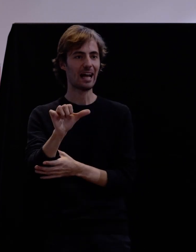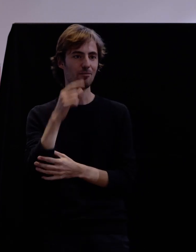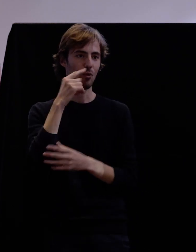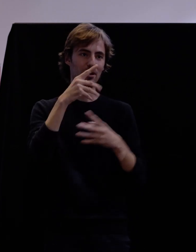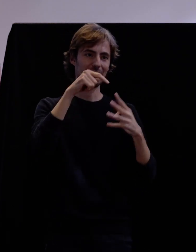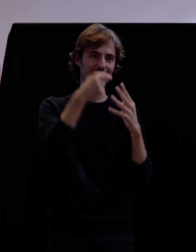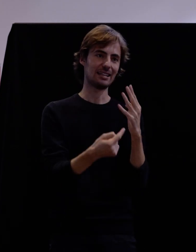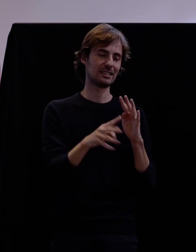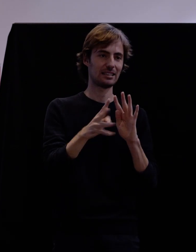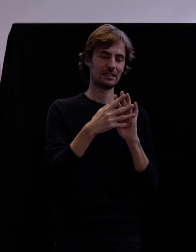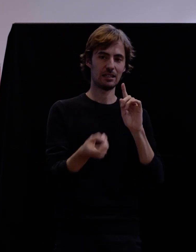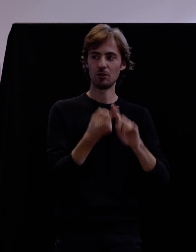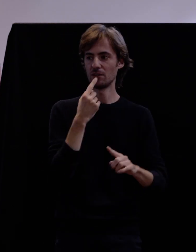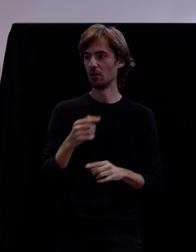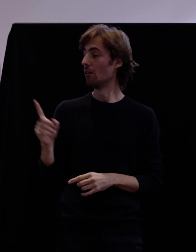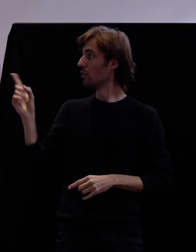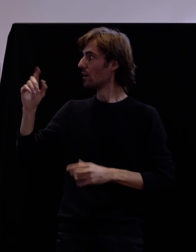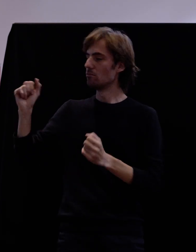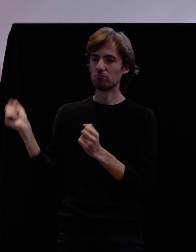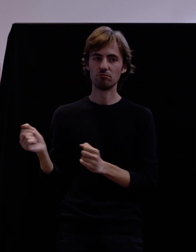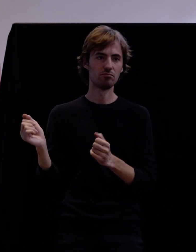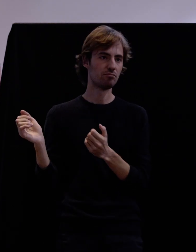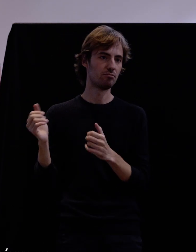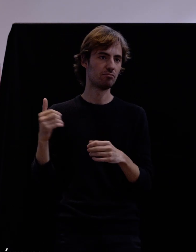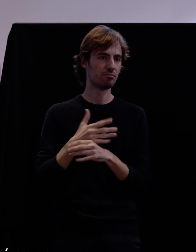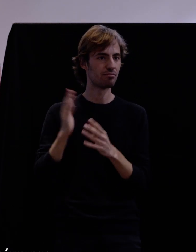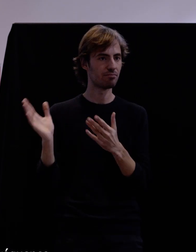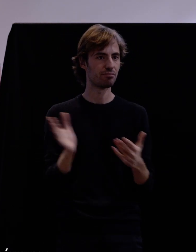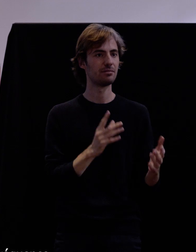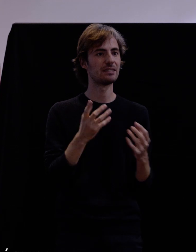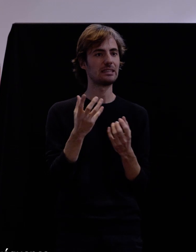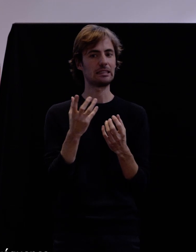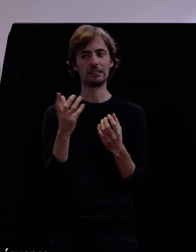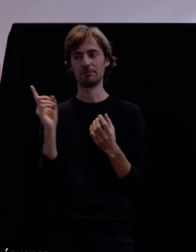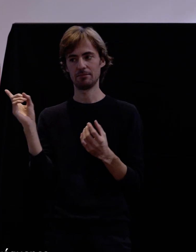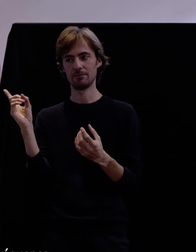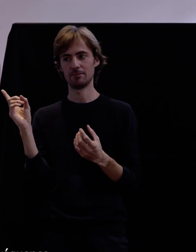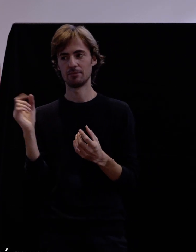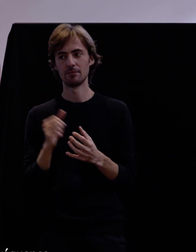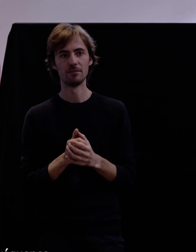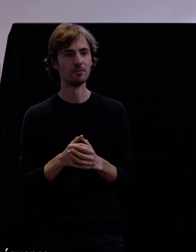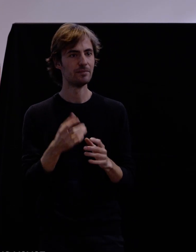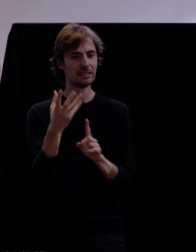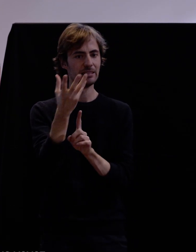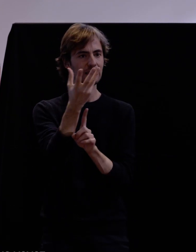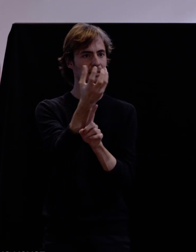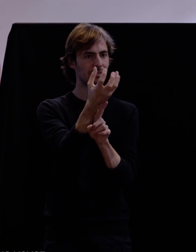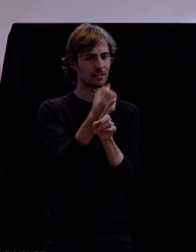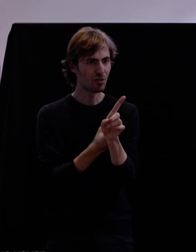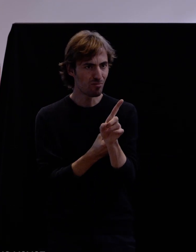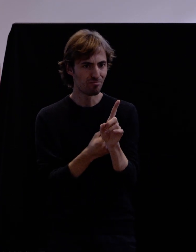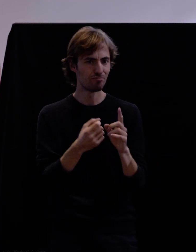sens. Mais alors ça, oui, je passe vite, c'est pour voir un petit peu quelle est la fréquence, en fait, de tous ces symptômes, parce que